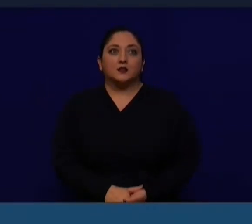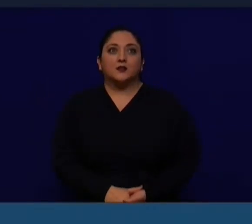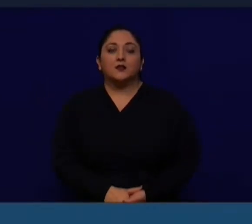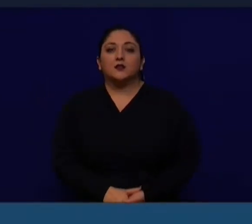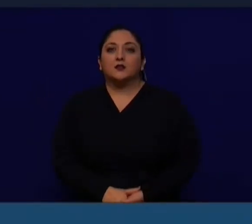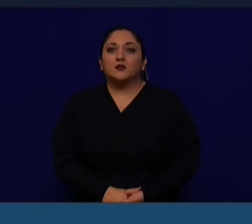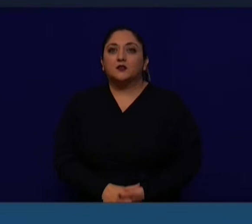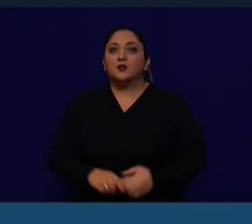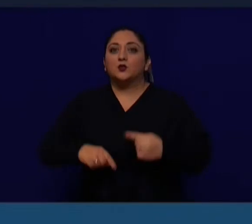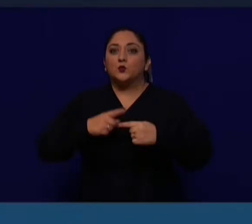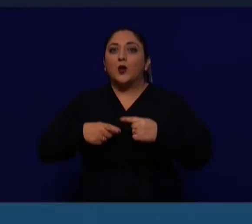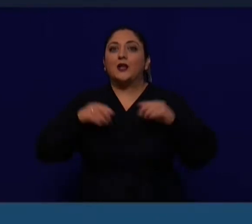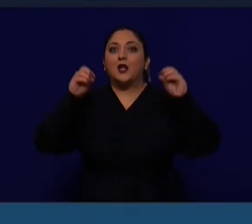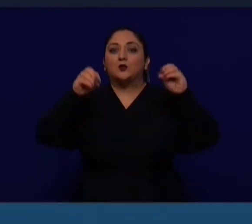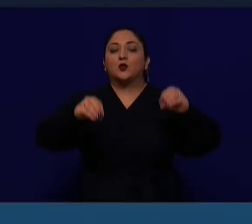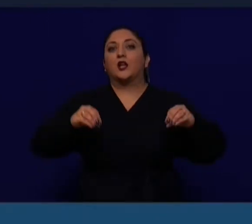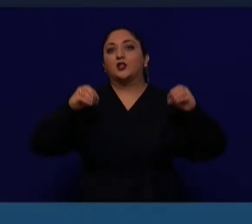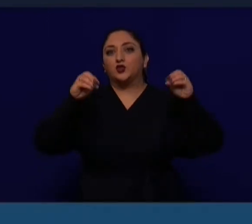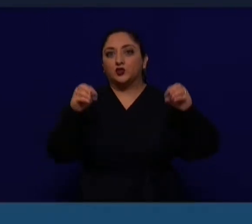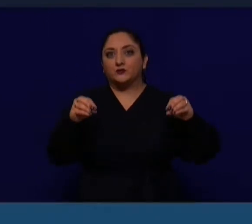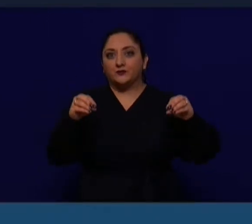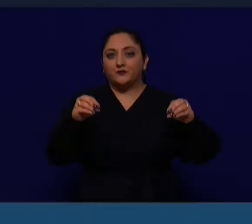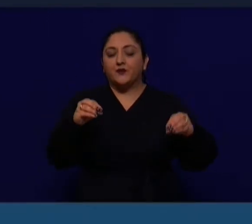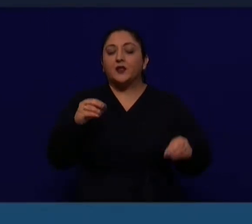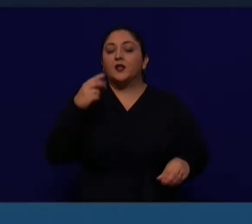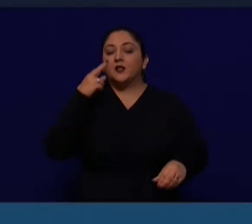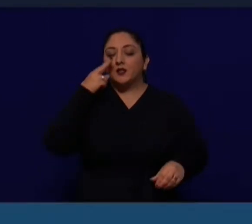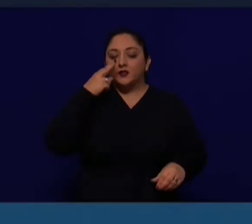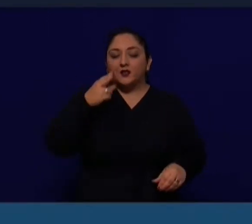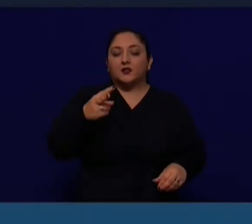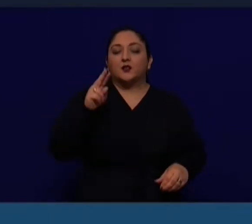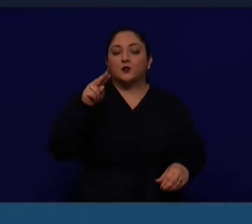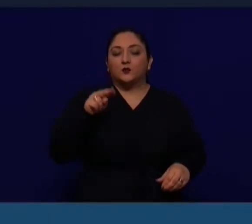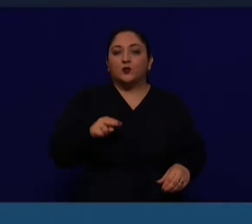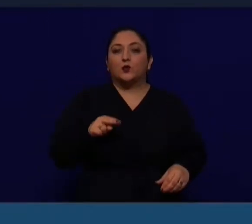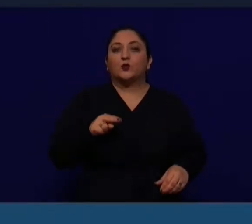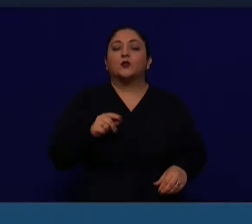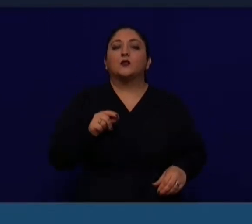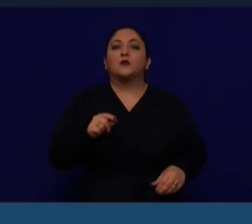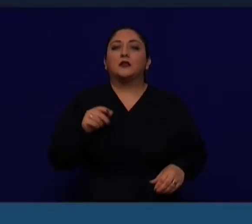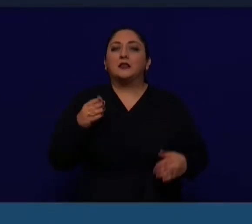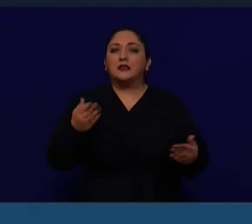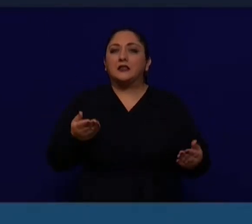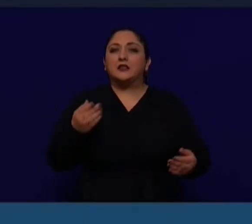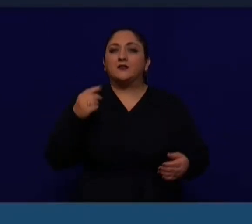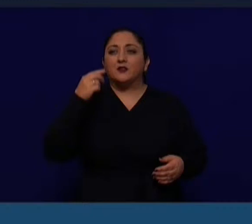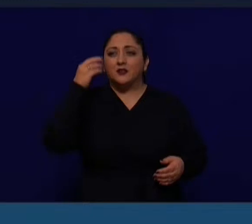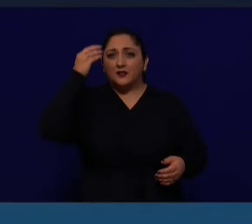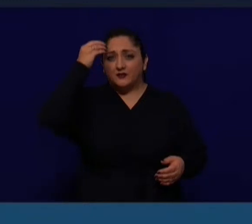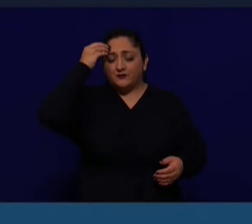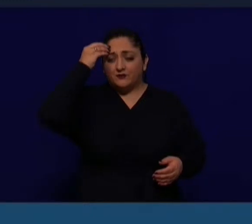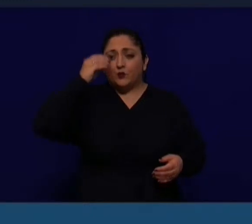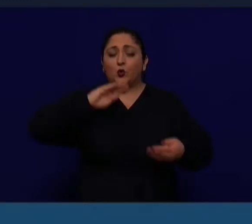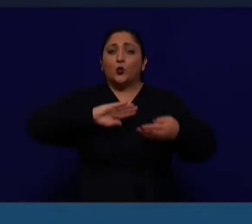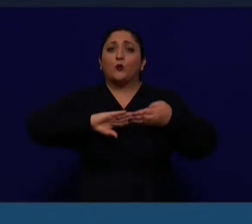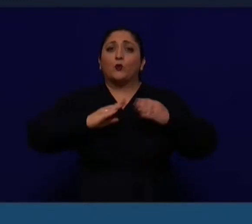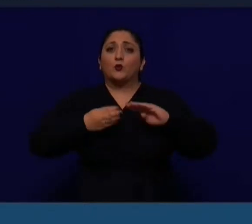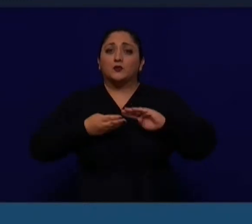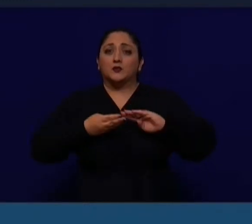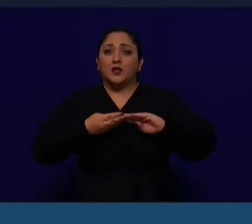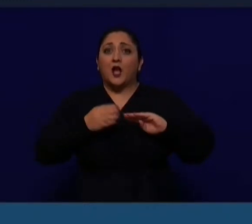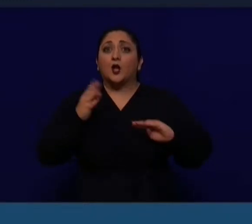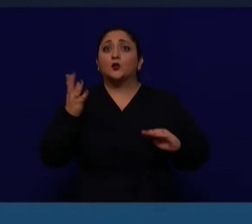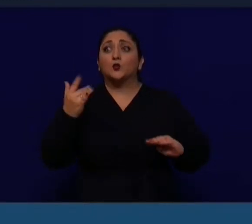L-istess fuq in-naħa tal-edukazzjoni aħna rajna wkoll li bħalma għandna rifless fil-komunità in-numru ta' każijiet